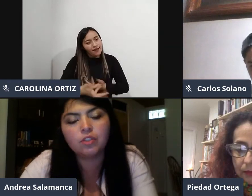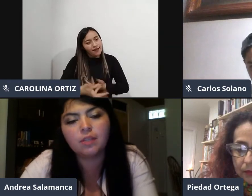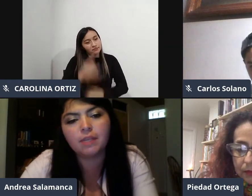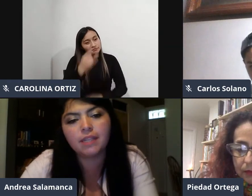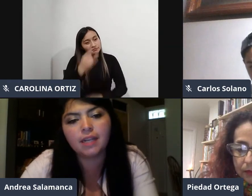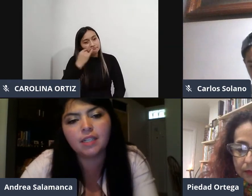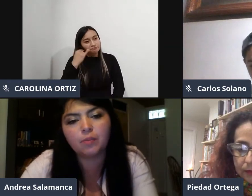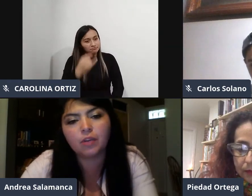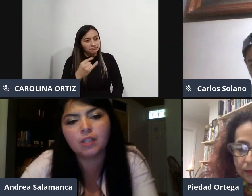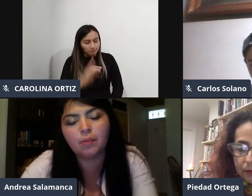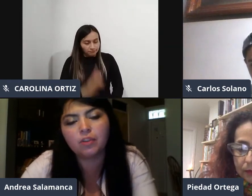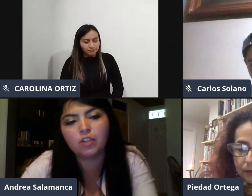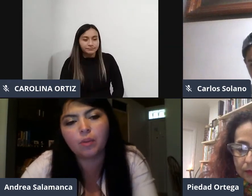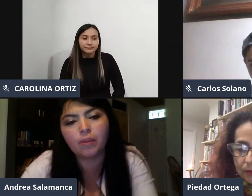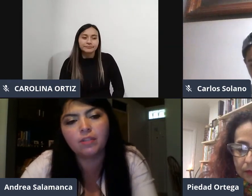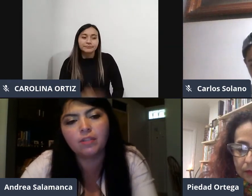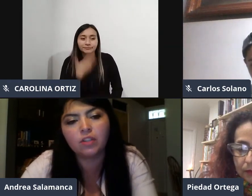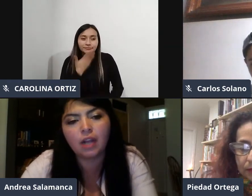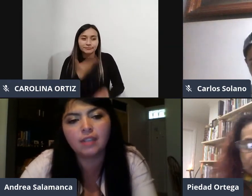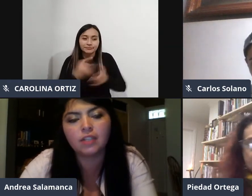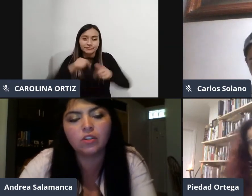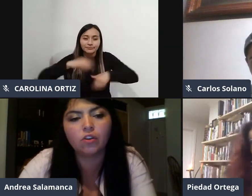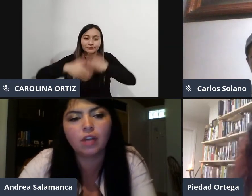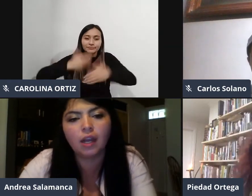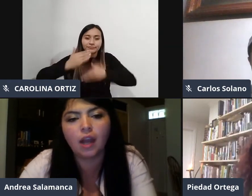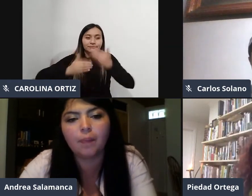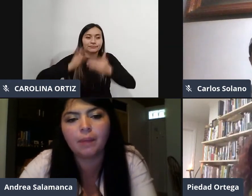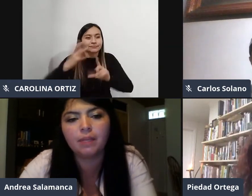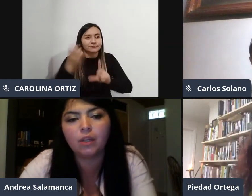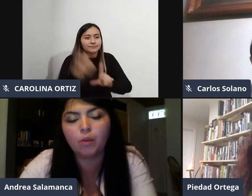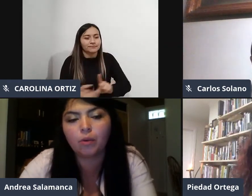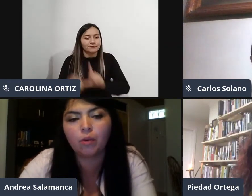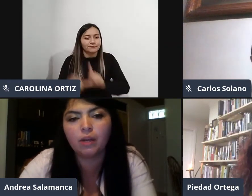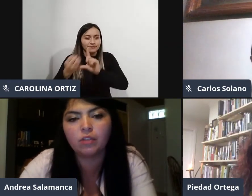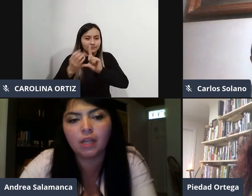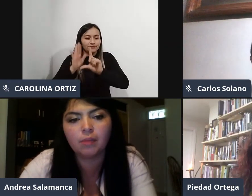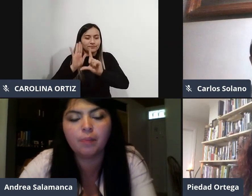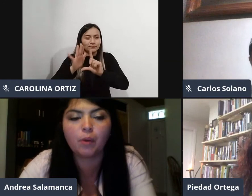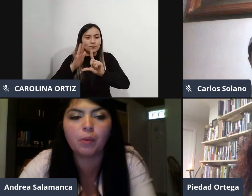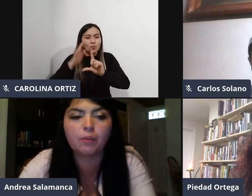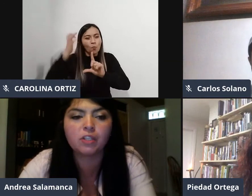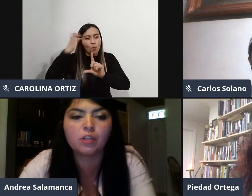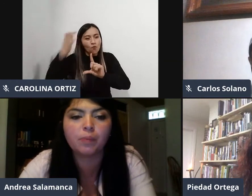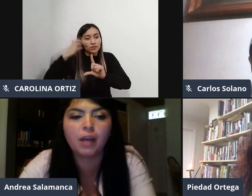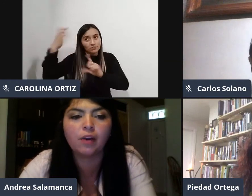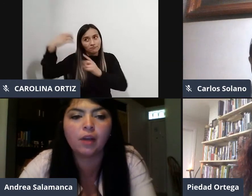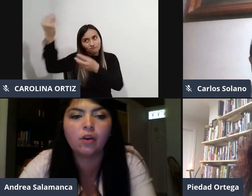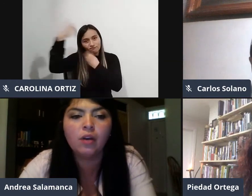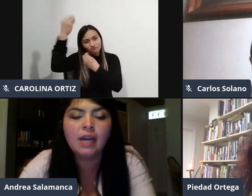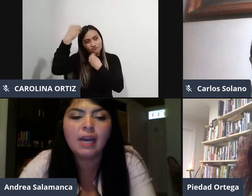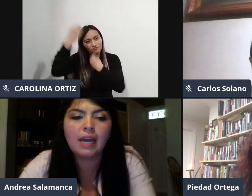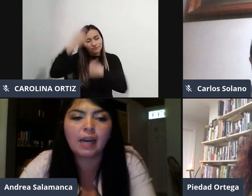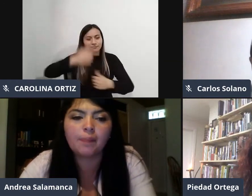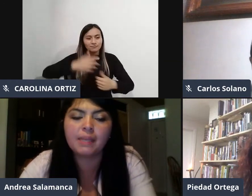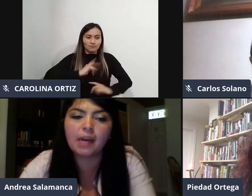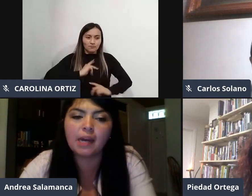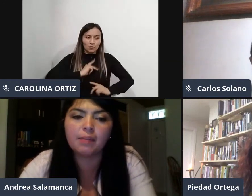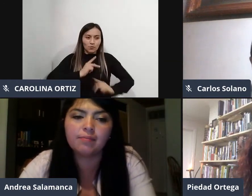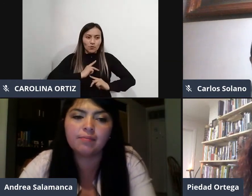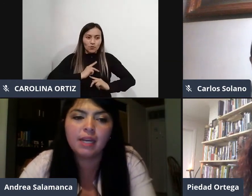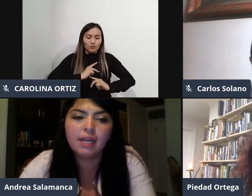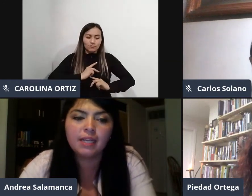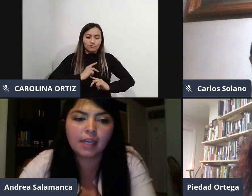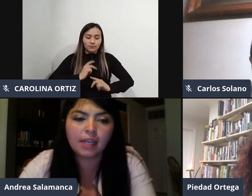verdad, muchísimas gracias por este proceso de profesionalización que ha permitido, por lo menos en mi propio proceso pedagógico, el